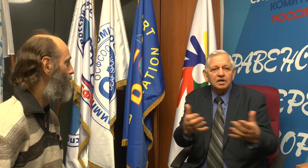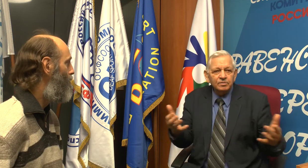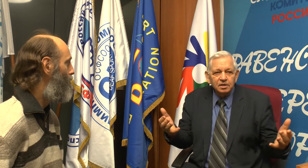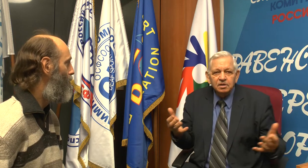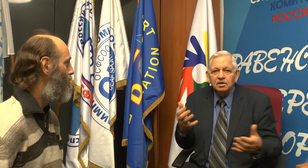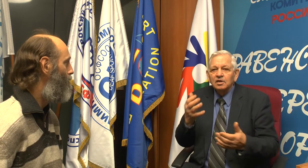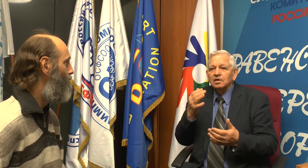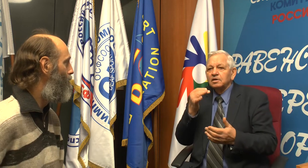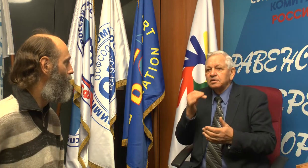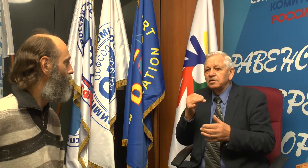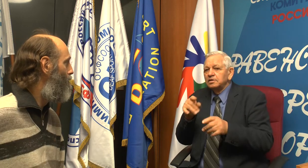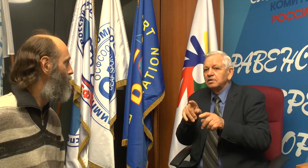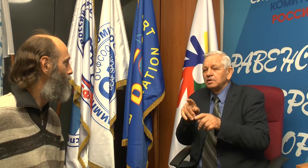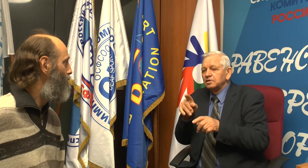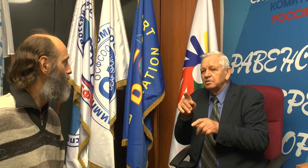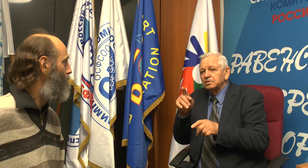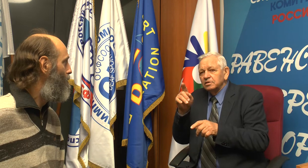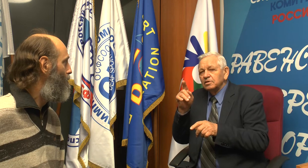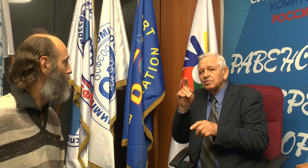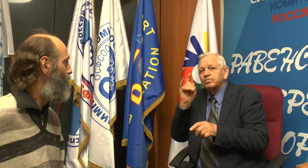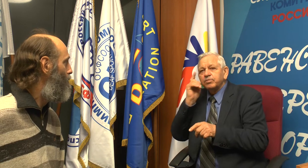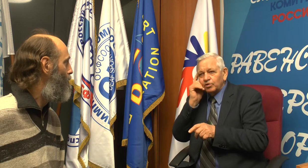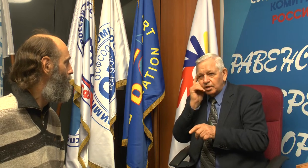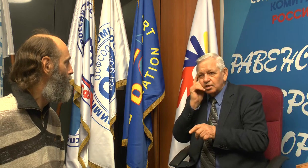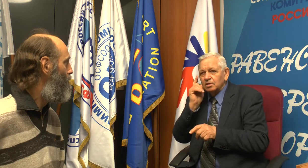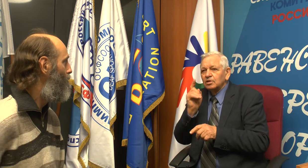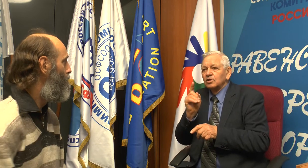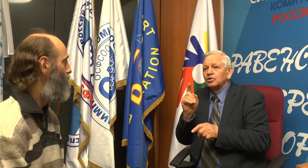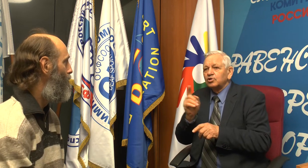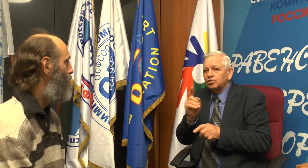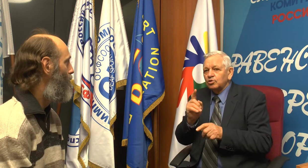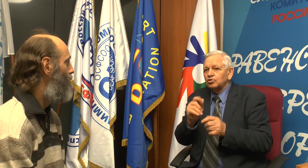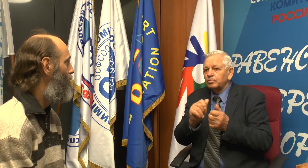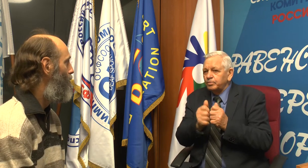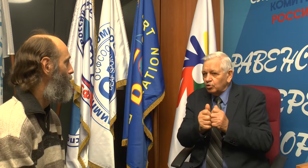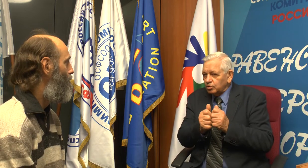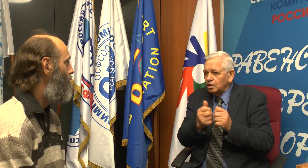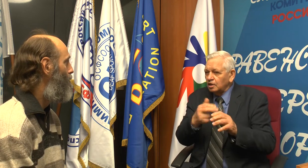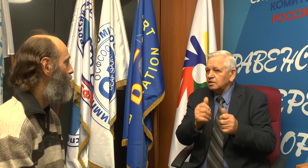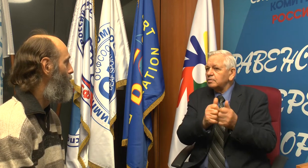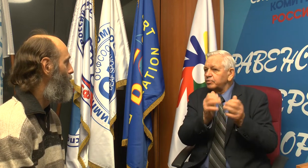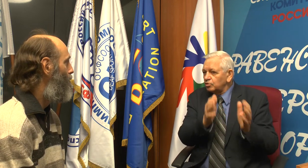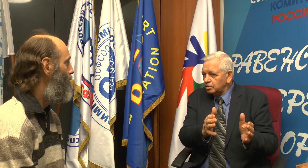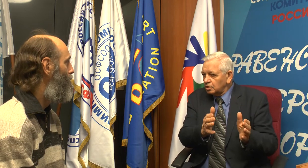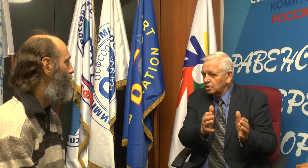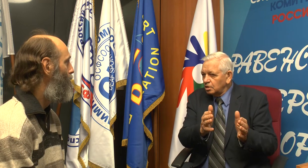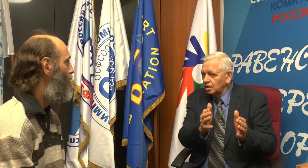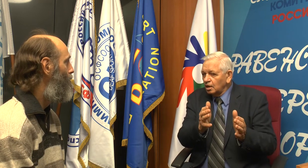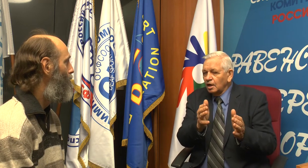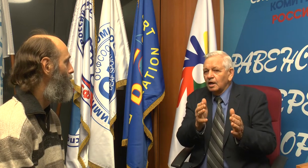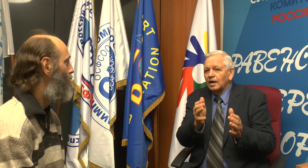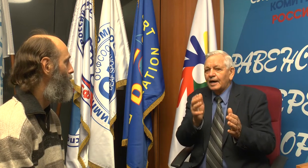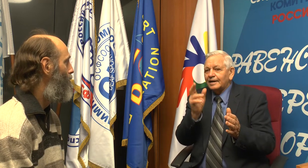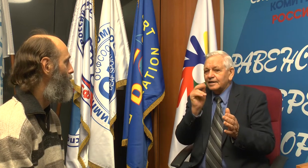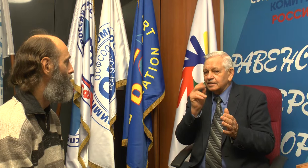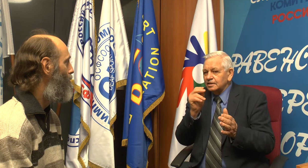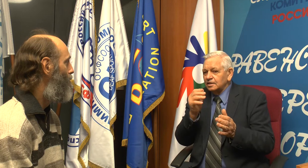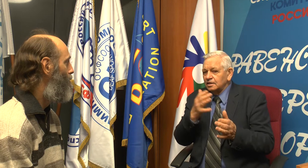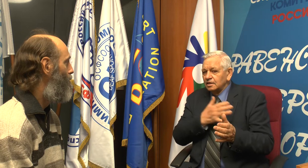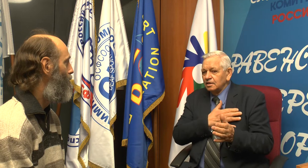друзьями. И понял, что спорт – это спорт. А когда